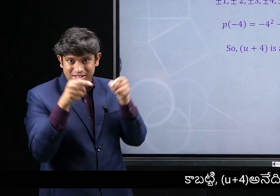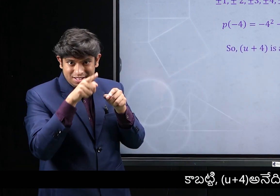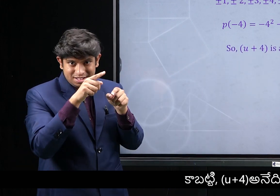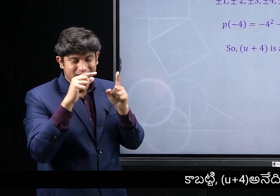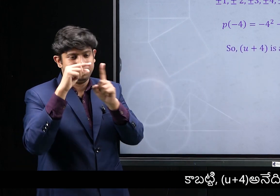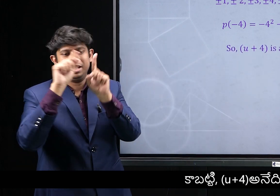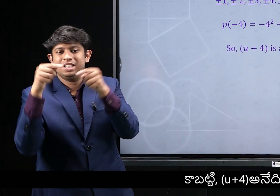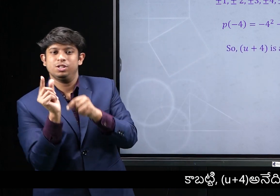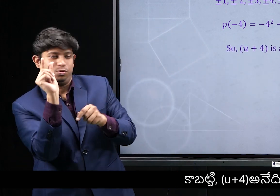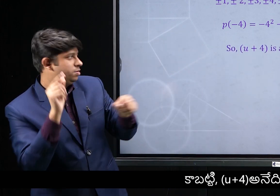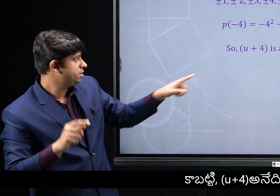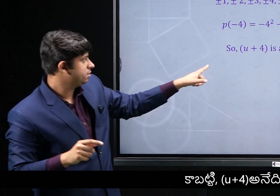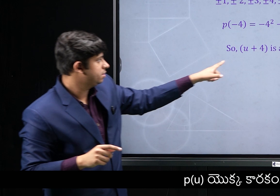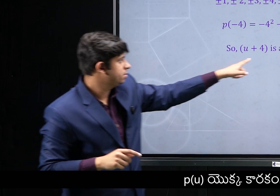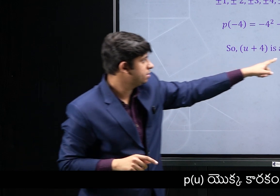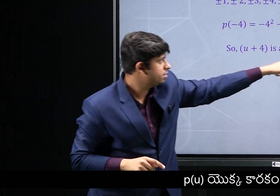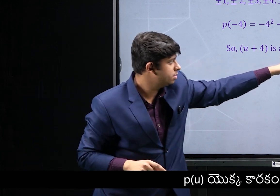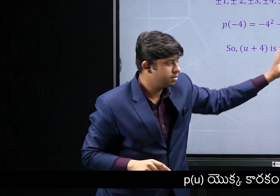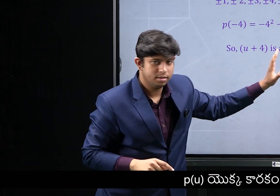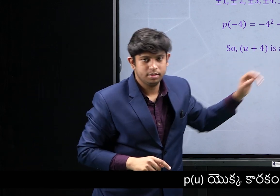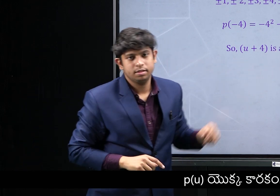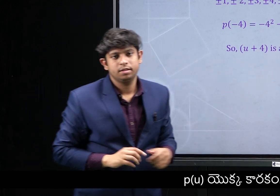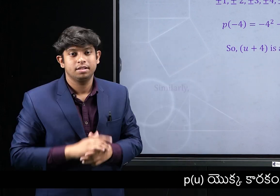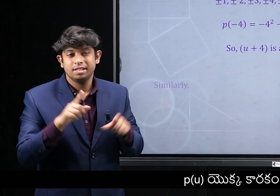కాబట్టి u+4 అనేది p × u యొక్క కారకం.